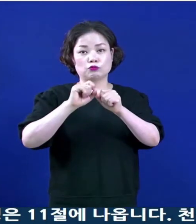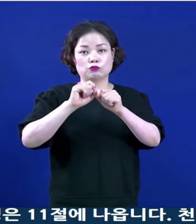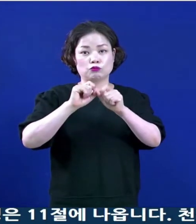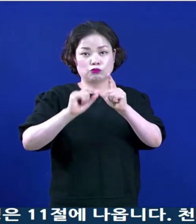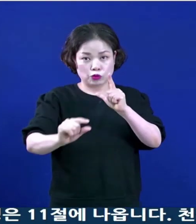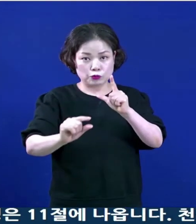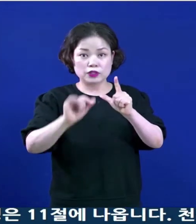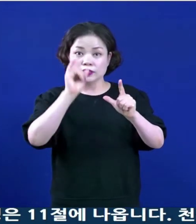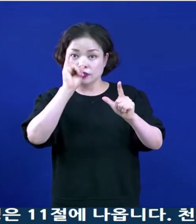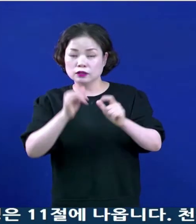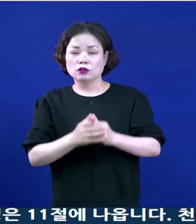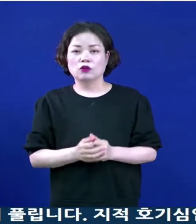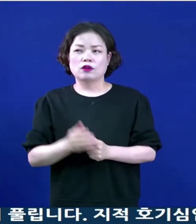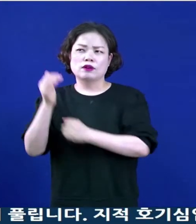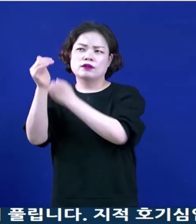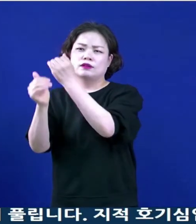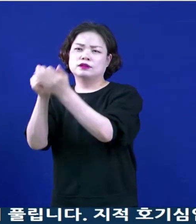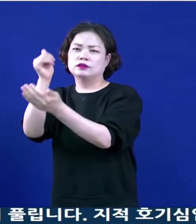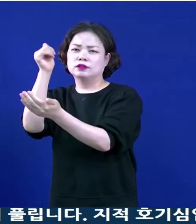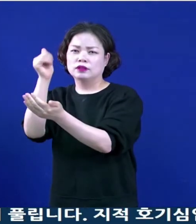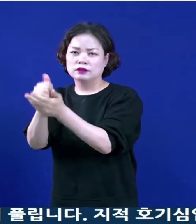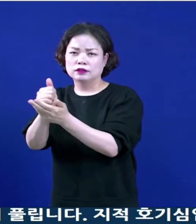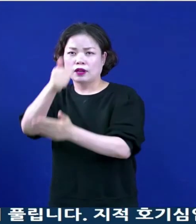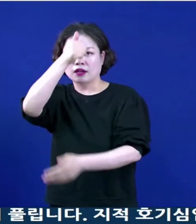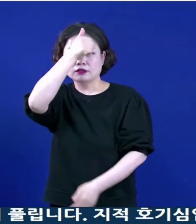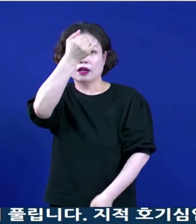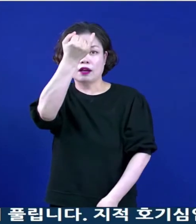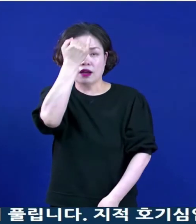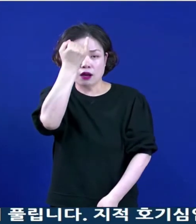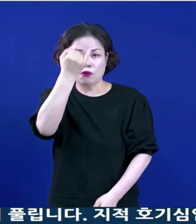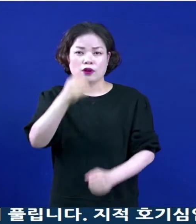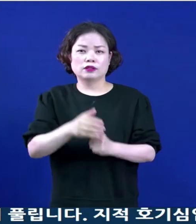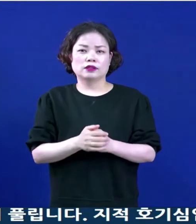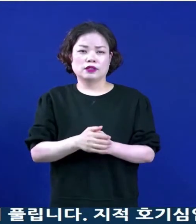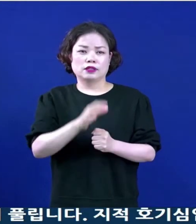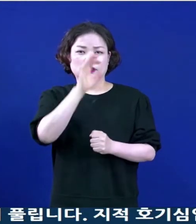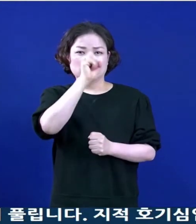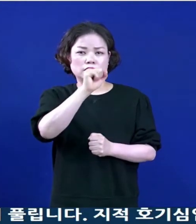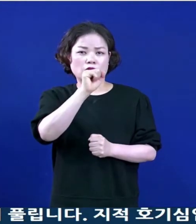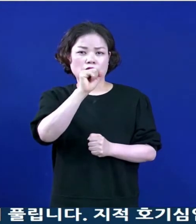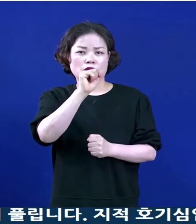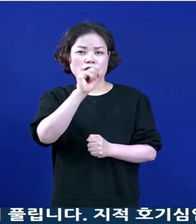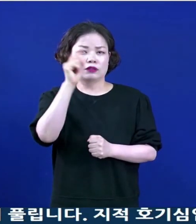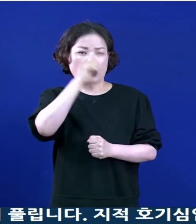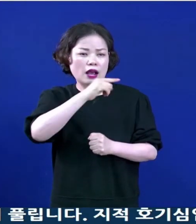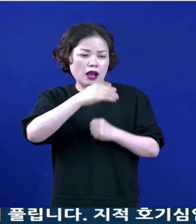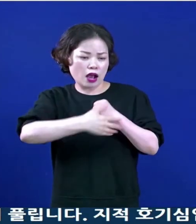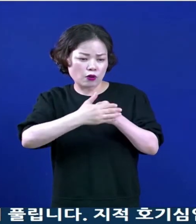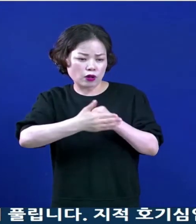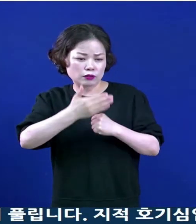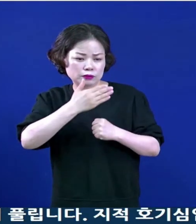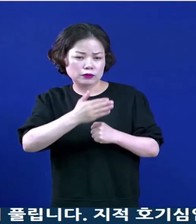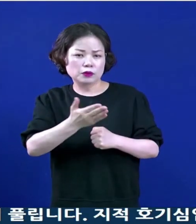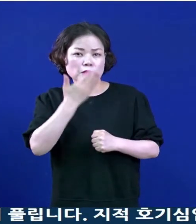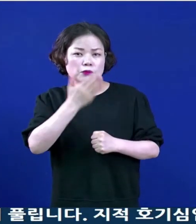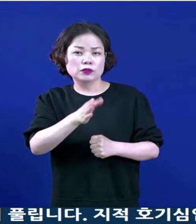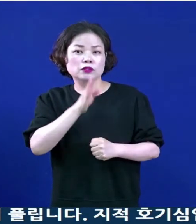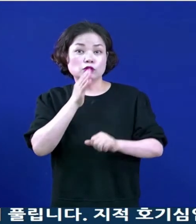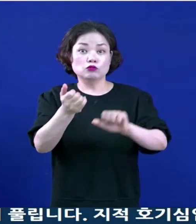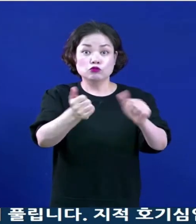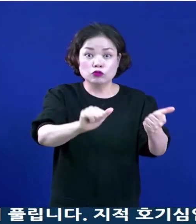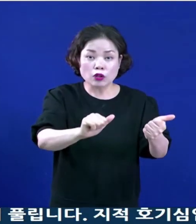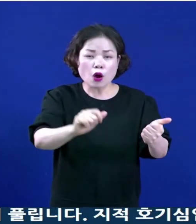있습니다. 하나님께서 아담과 하와에게 선악과를 먹는 날에는 정령 죽으리라